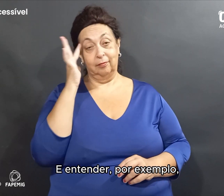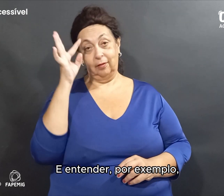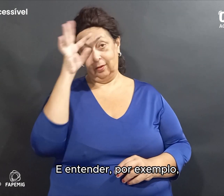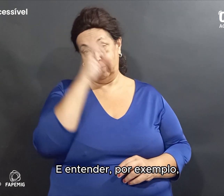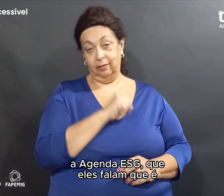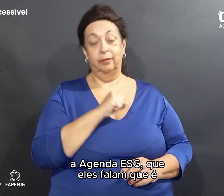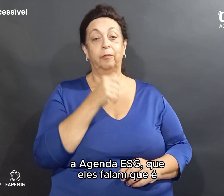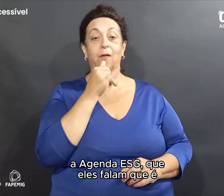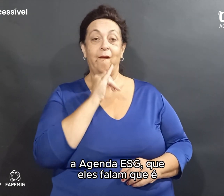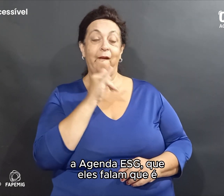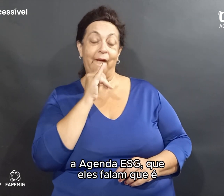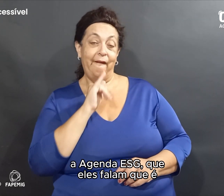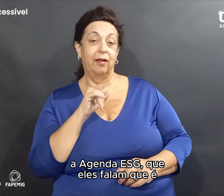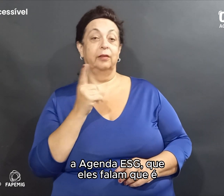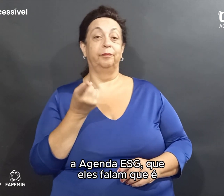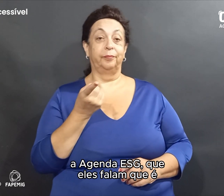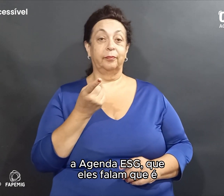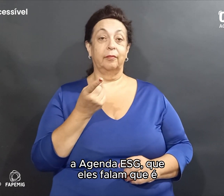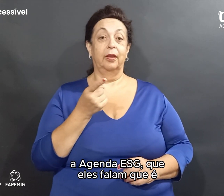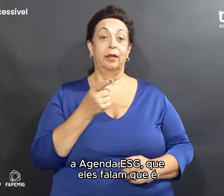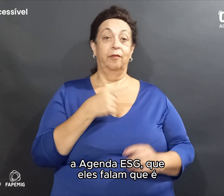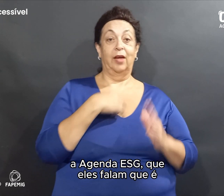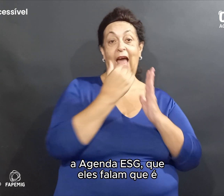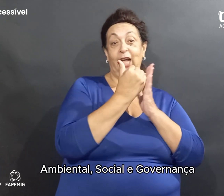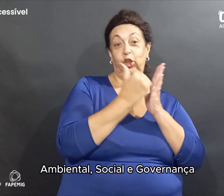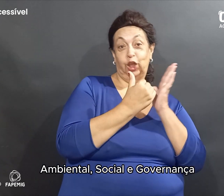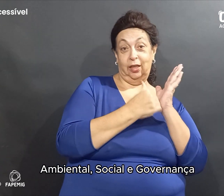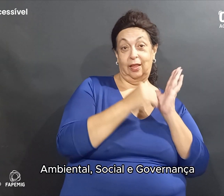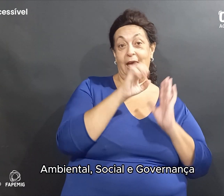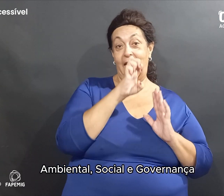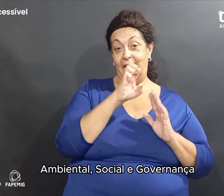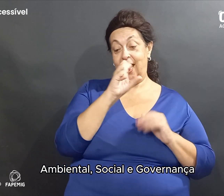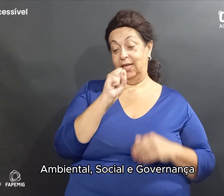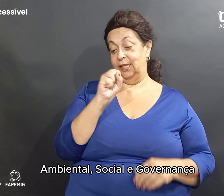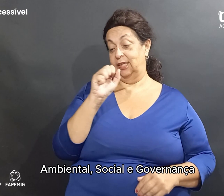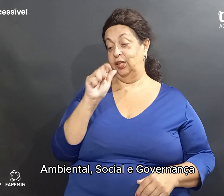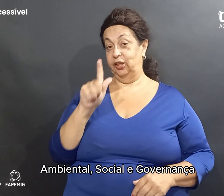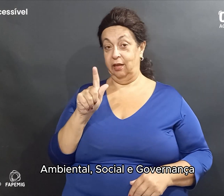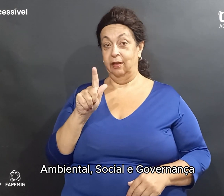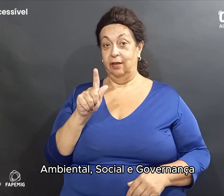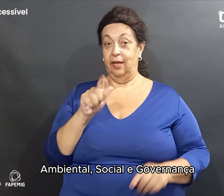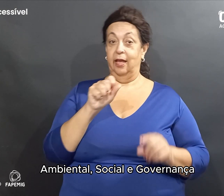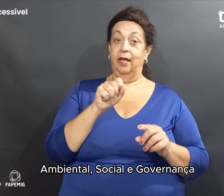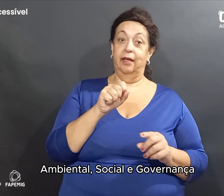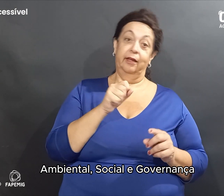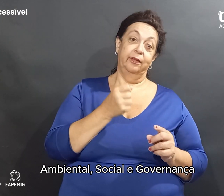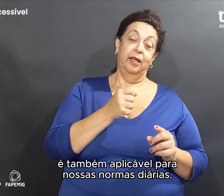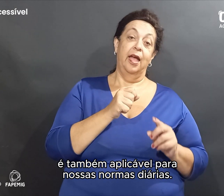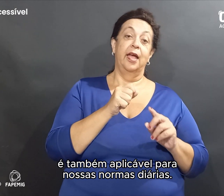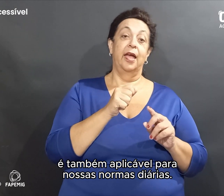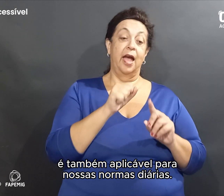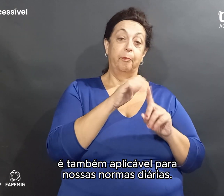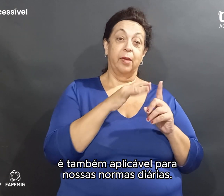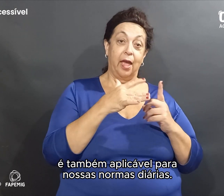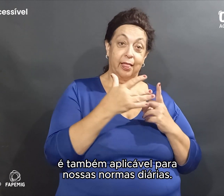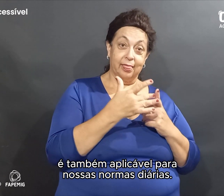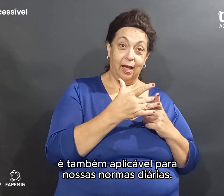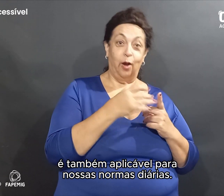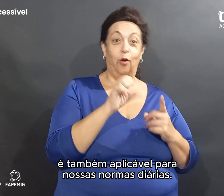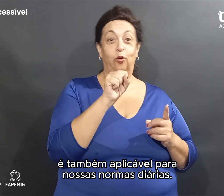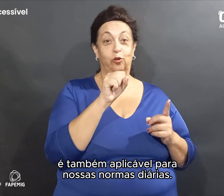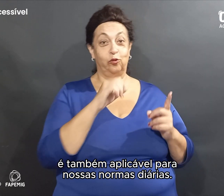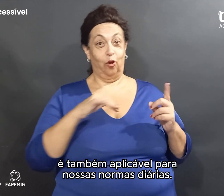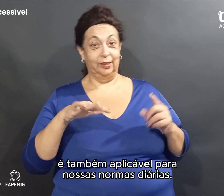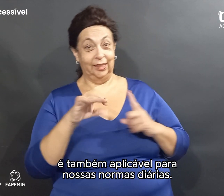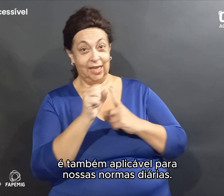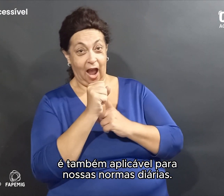por exemplo, a agenda ESG, que eles falam que é E, ambiental, social e governança é também aplicável